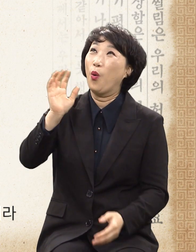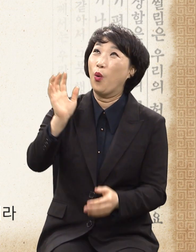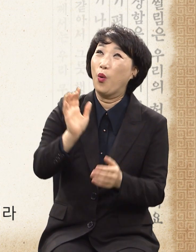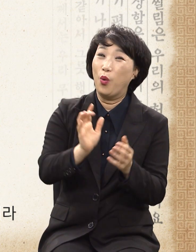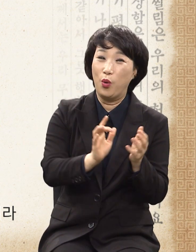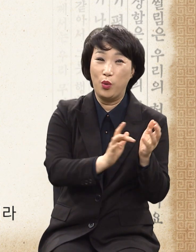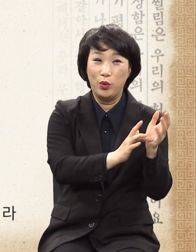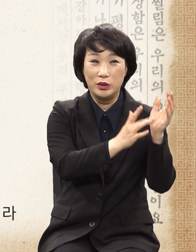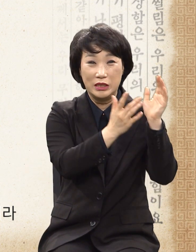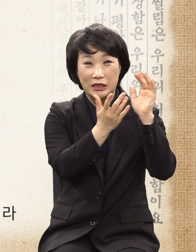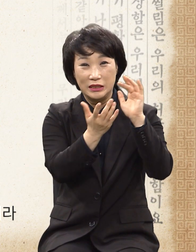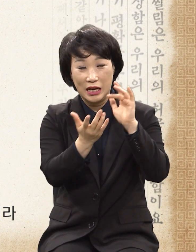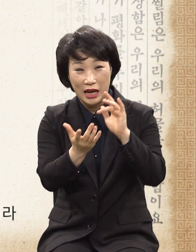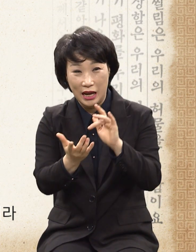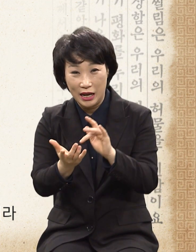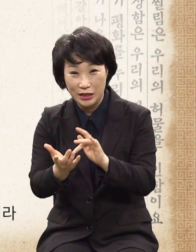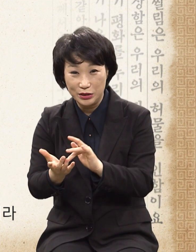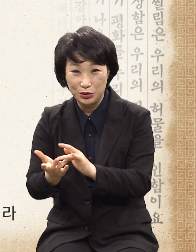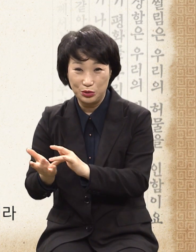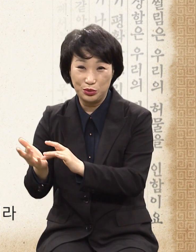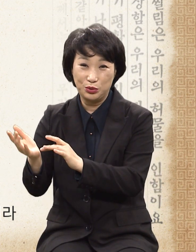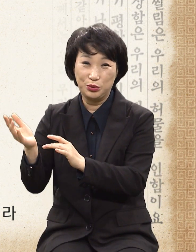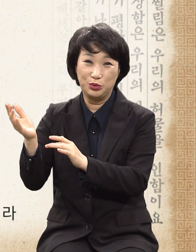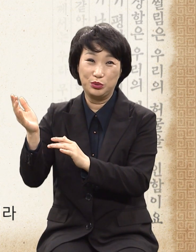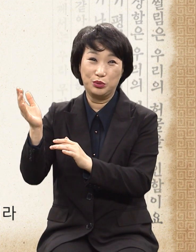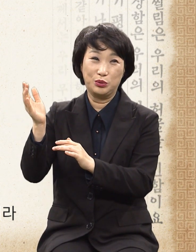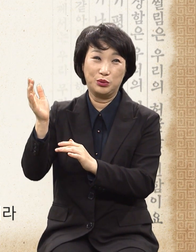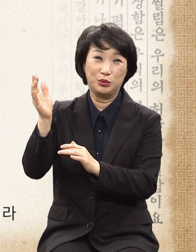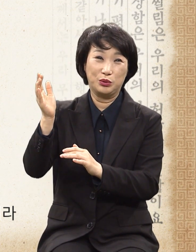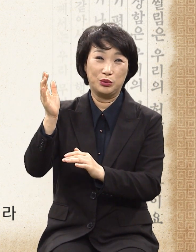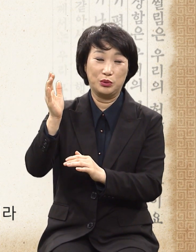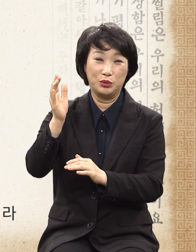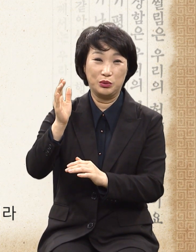주님 오직 예수.